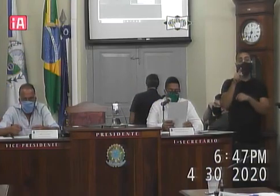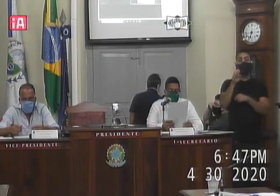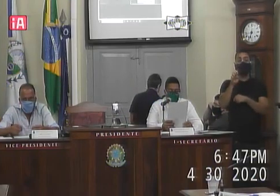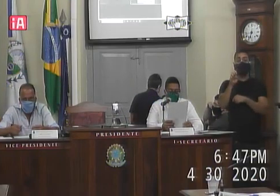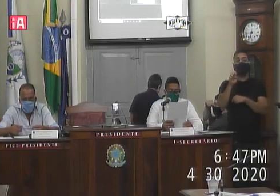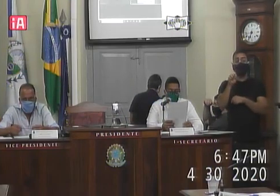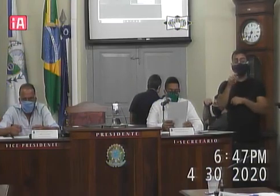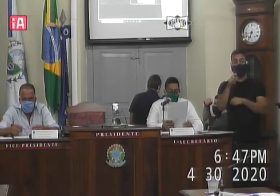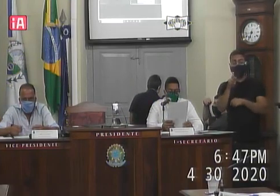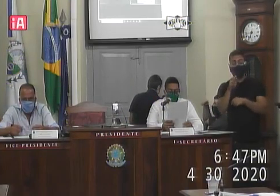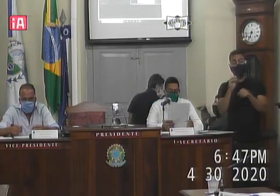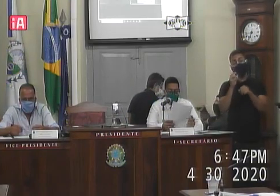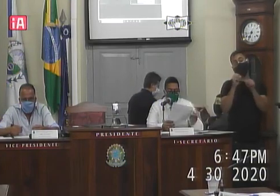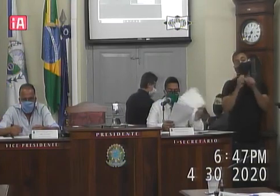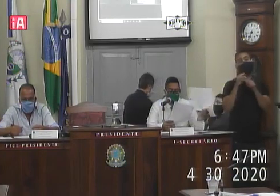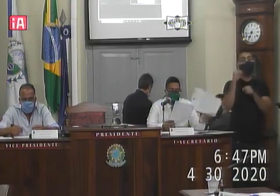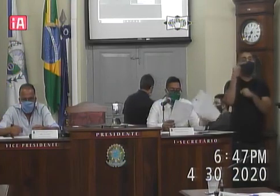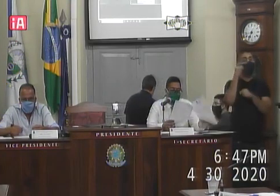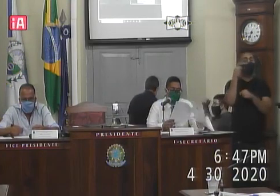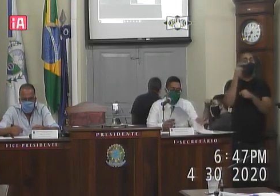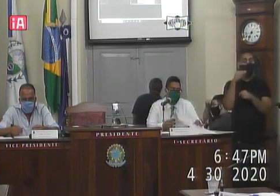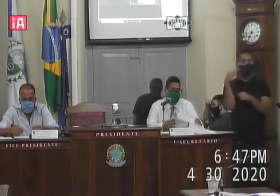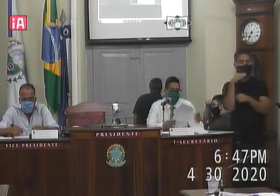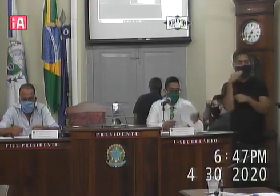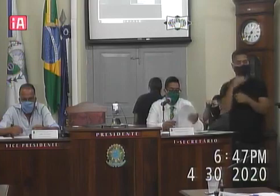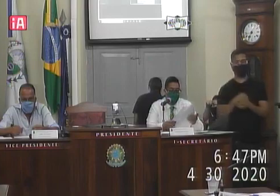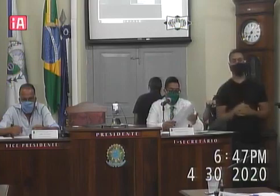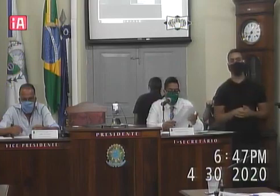possível, fazer testes anticorpos, chamados testes rápidos.